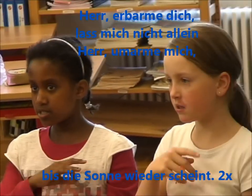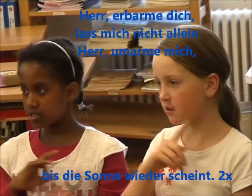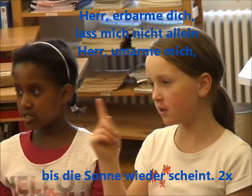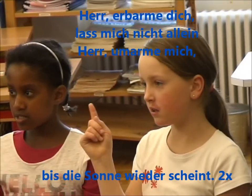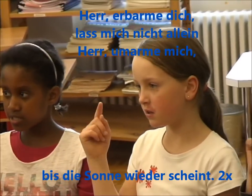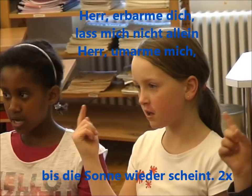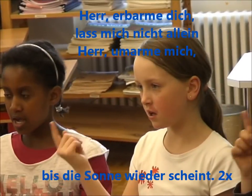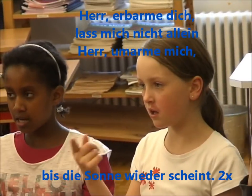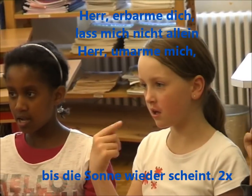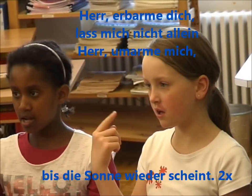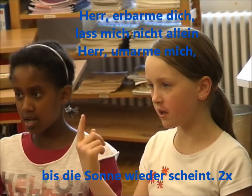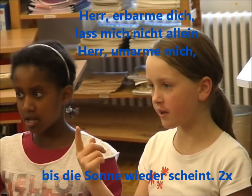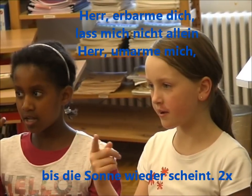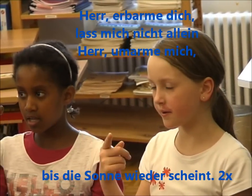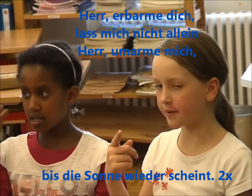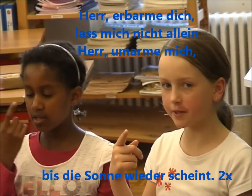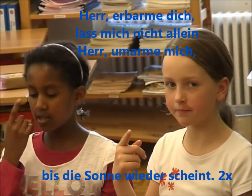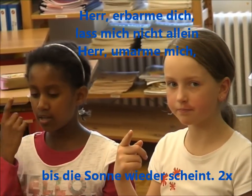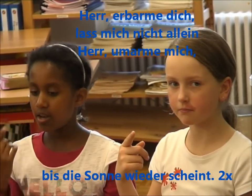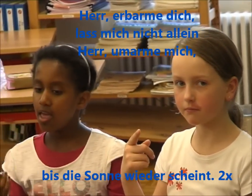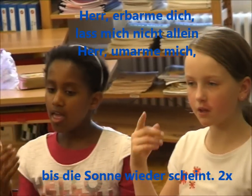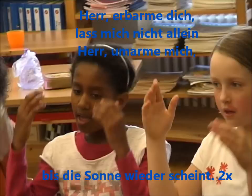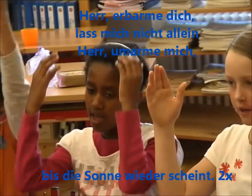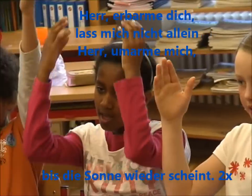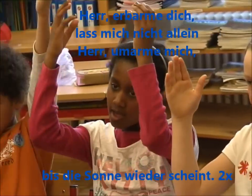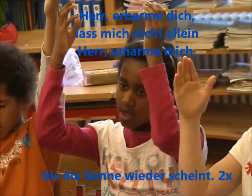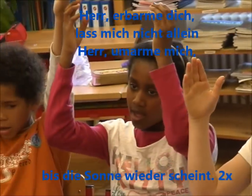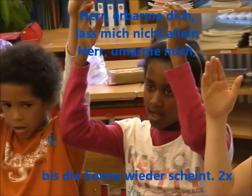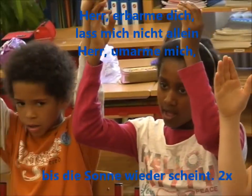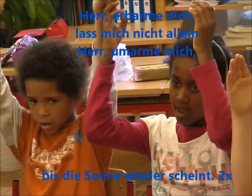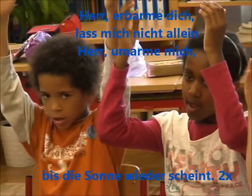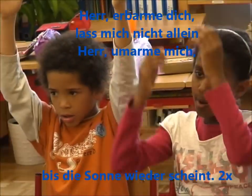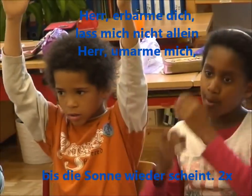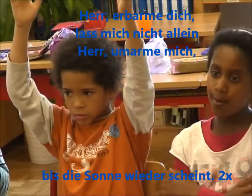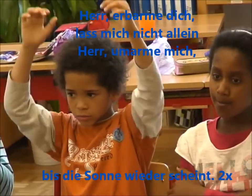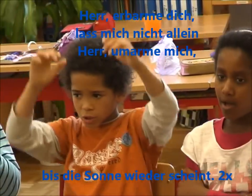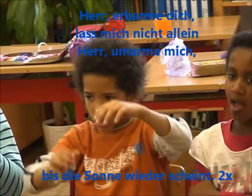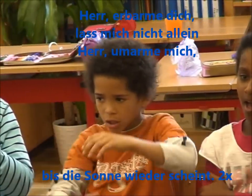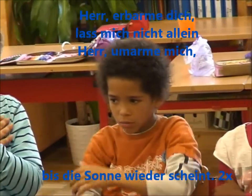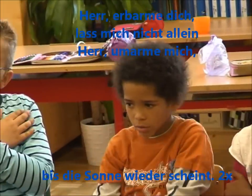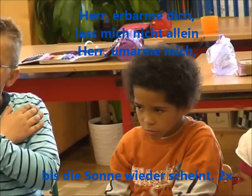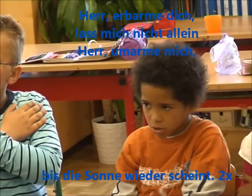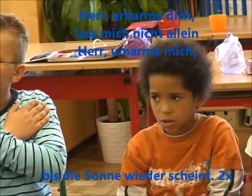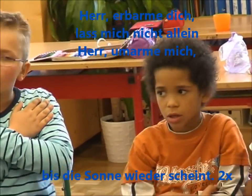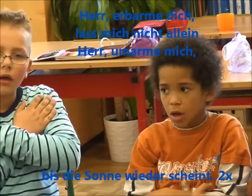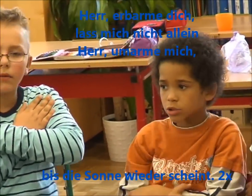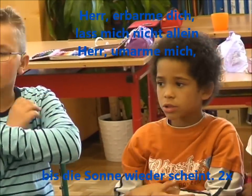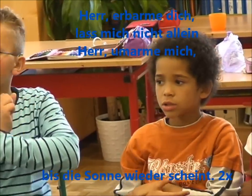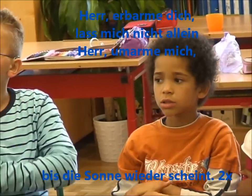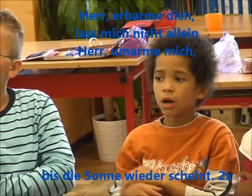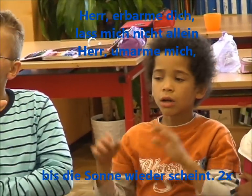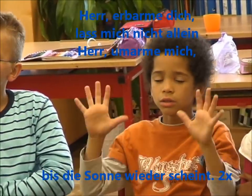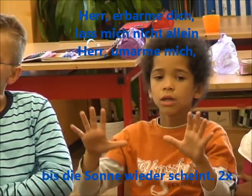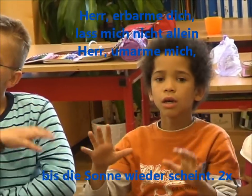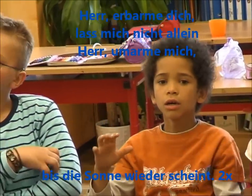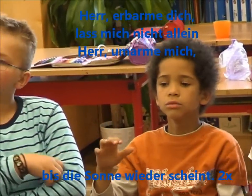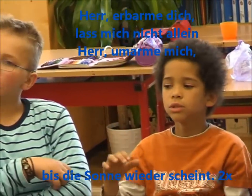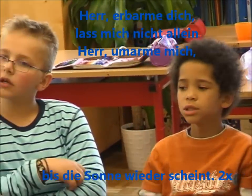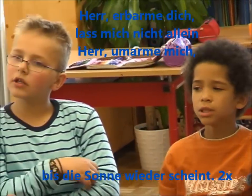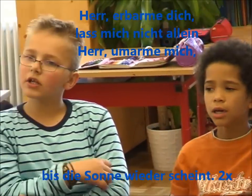Sonne wieder